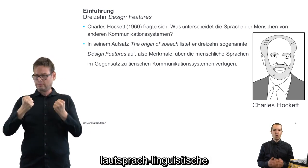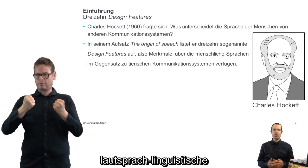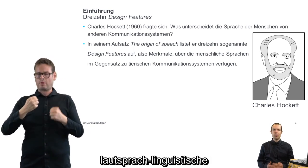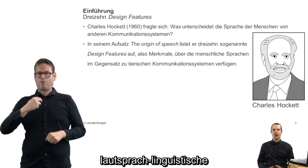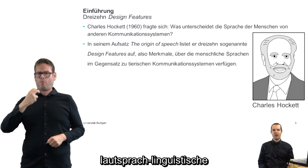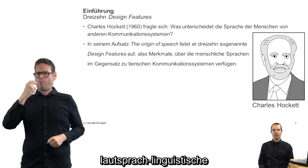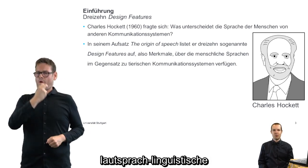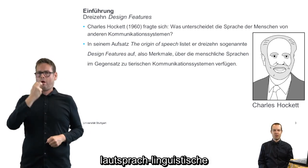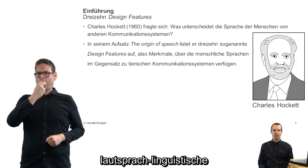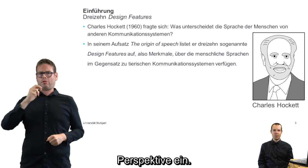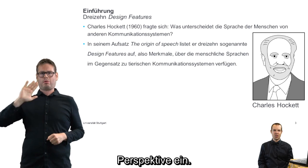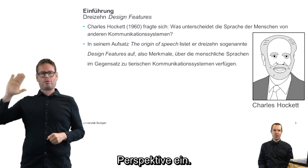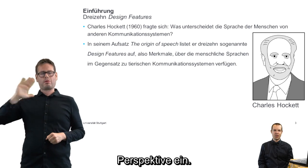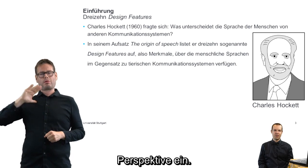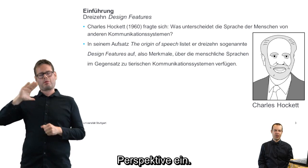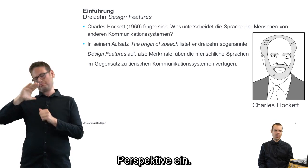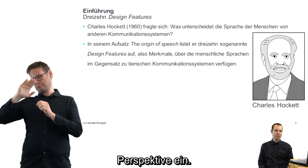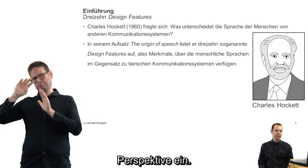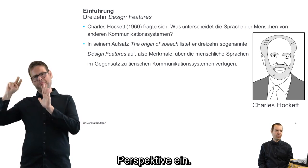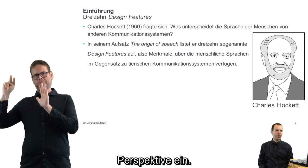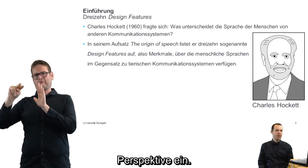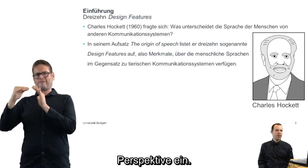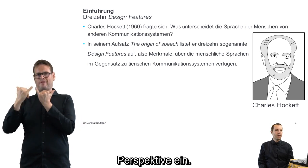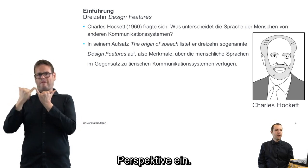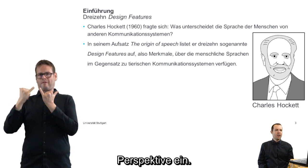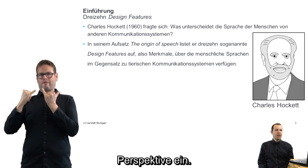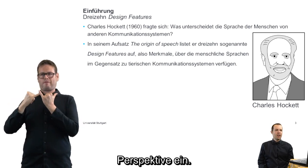lautsprachenlinguistische Perspektive ein.